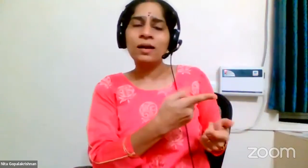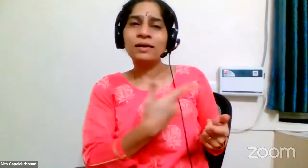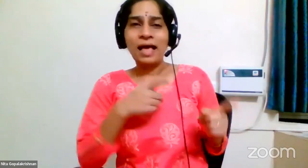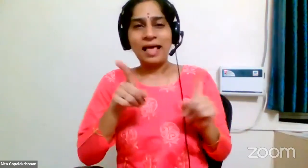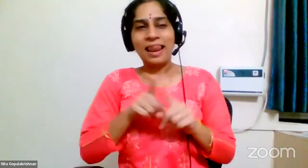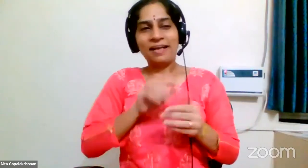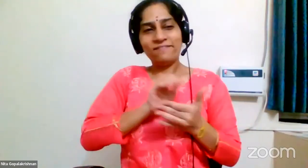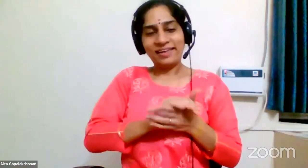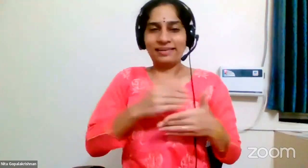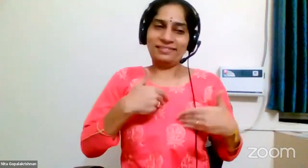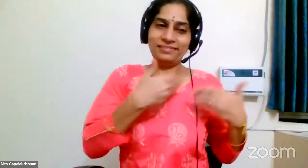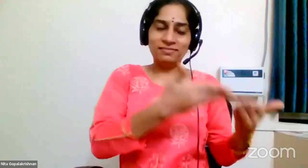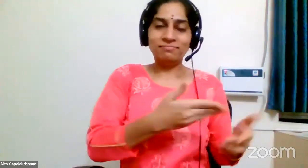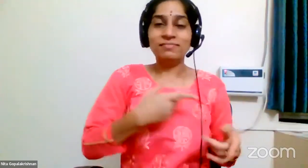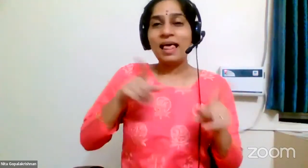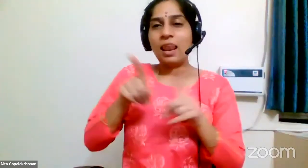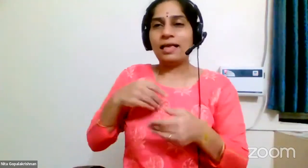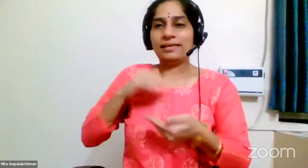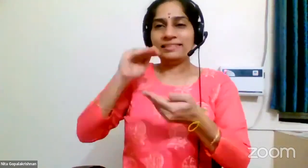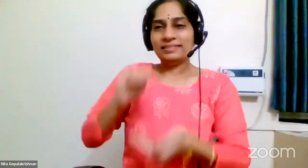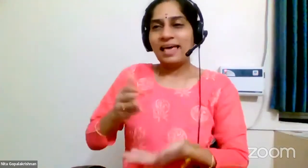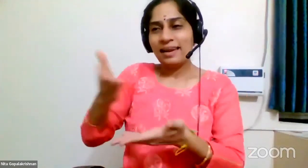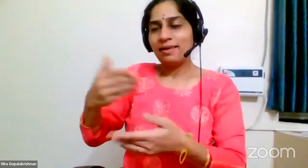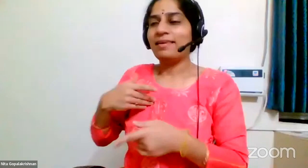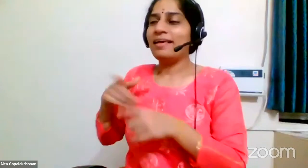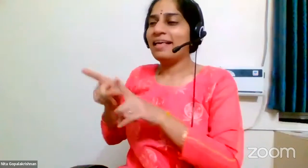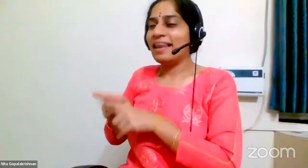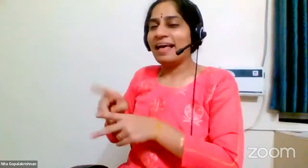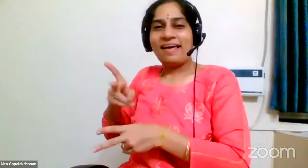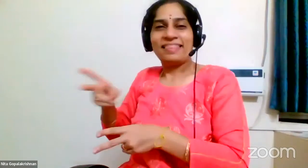और एक बात बहुत समझने वाली है कि